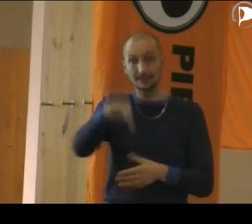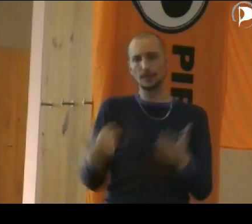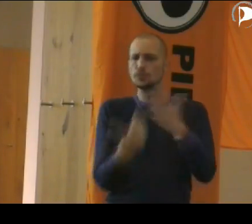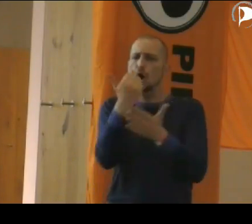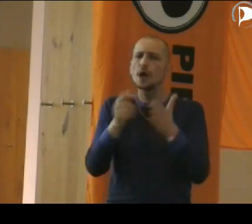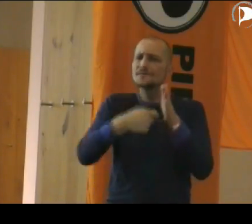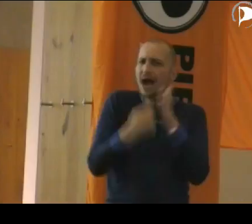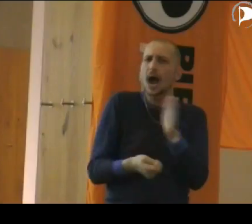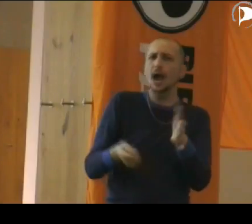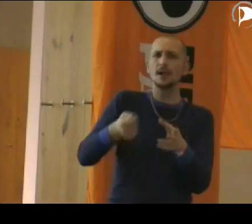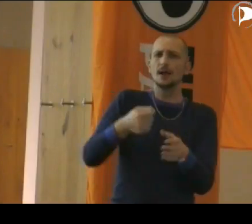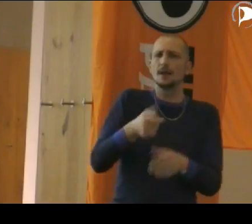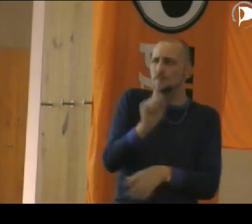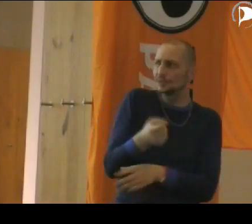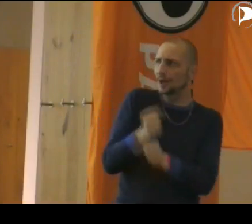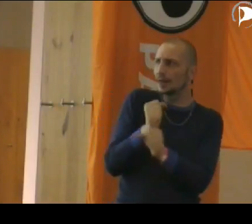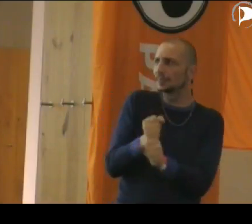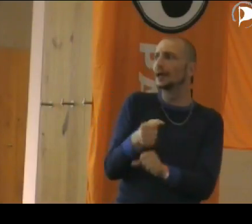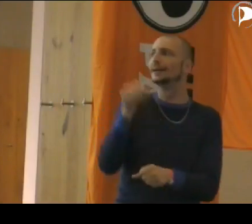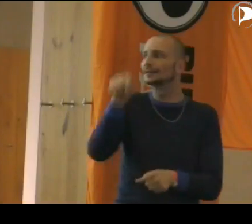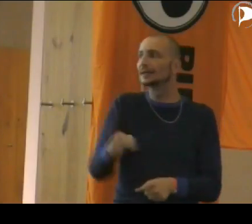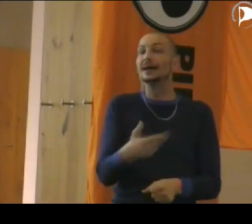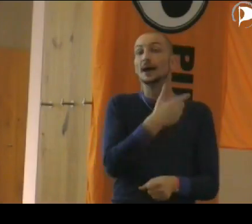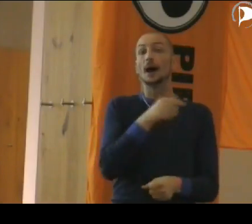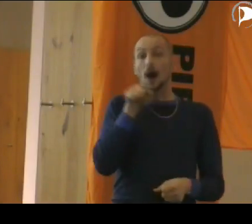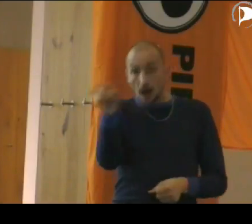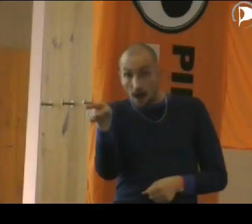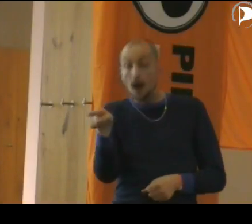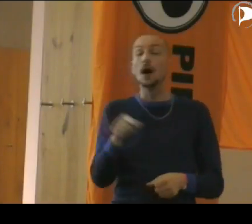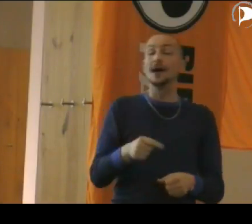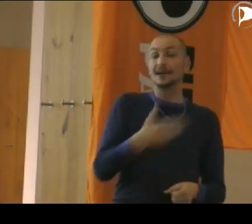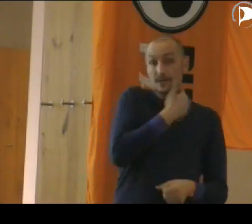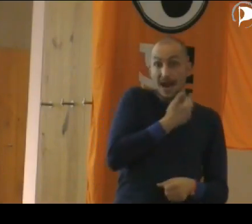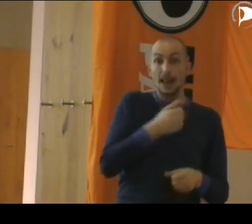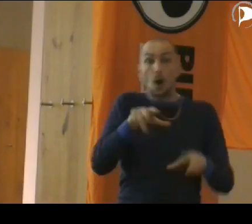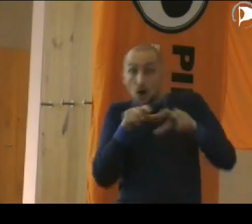würde die zahl hinter haben unglaublich geil ist sicher schön organisiert aufgestellt